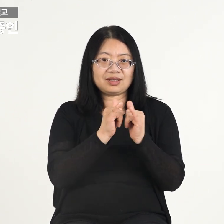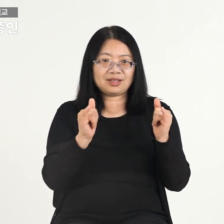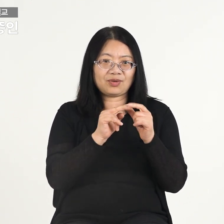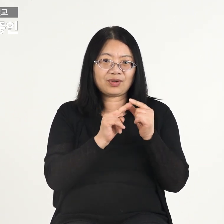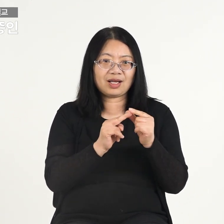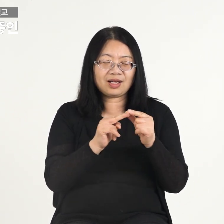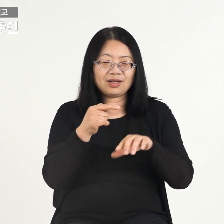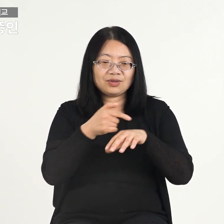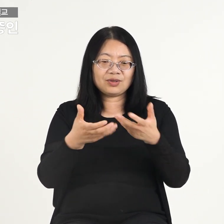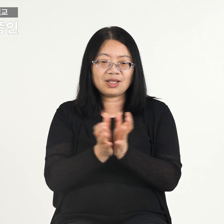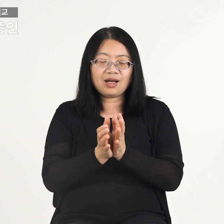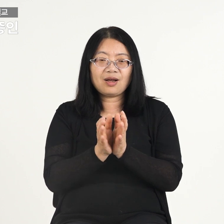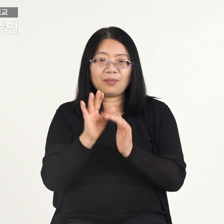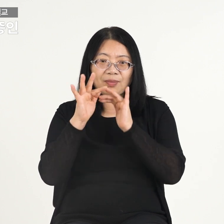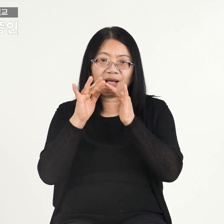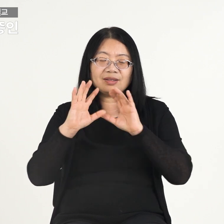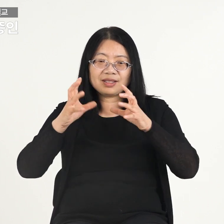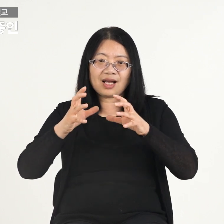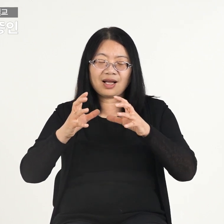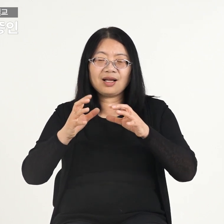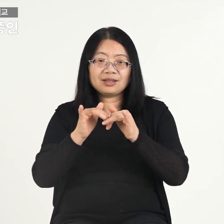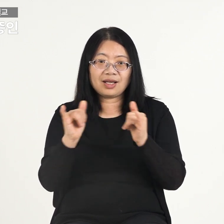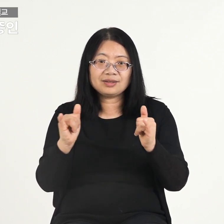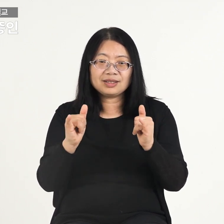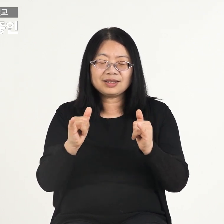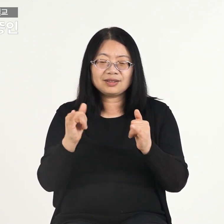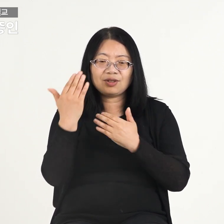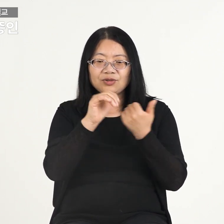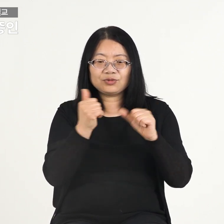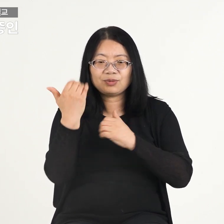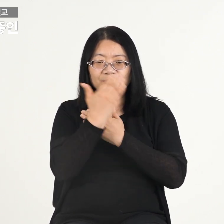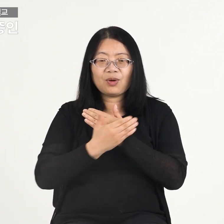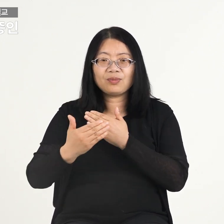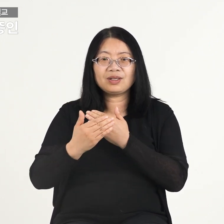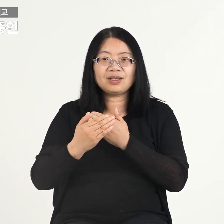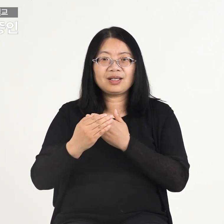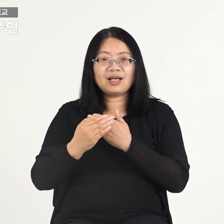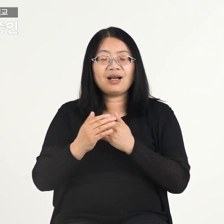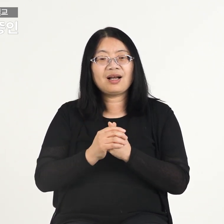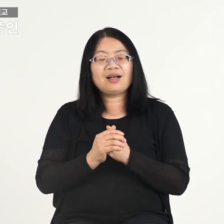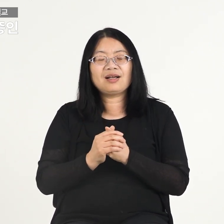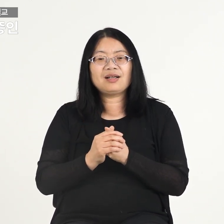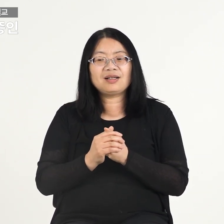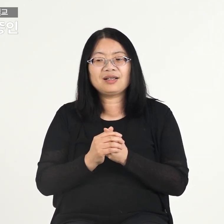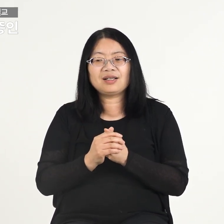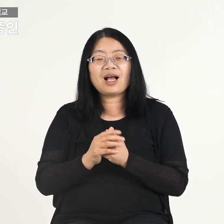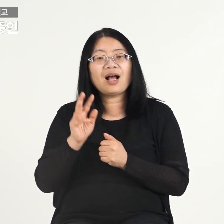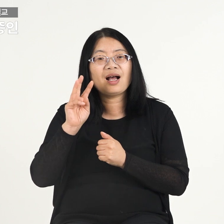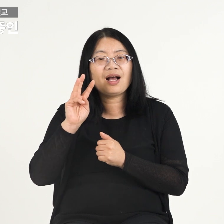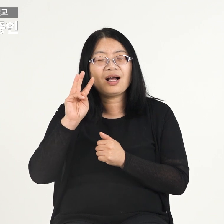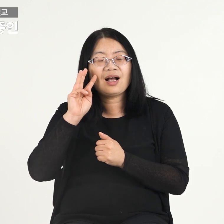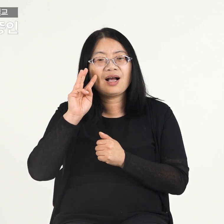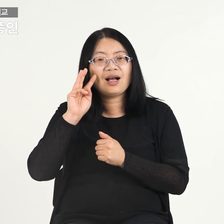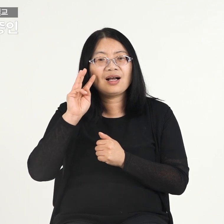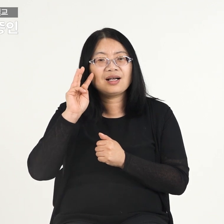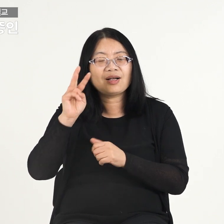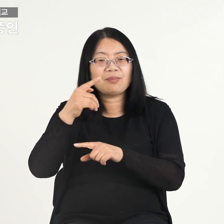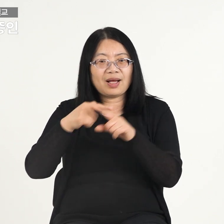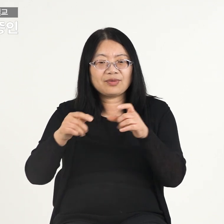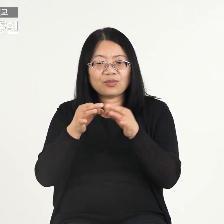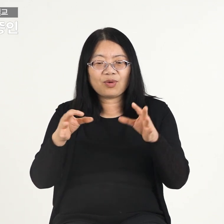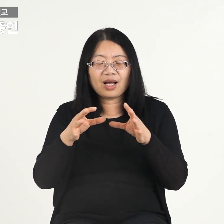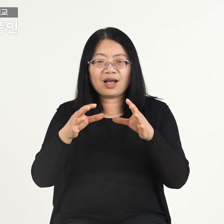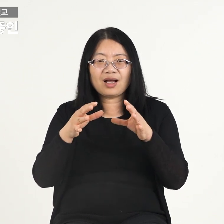백성들과 족속과 방언과 나라 중의 사람들이 그 시체를 사흘 반 동안 보며 무덤에